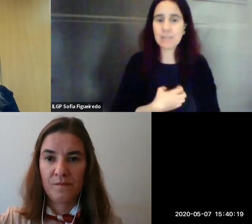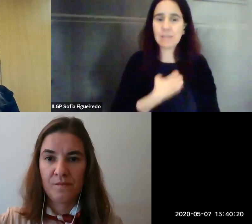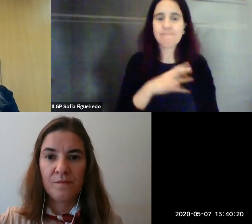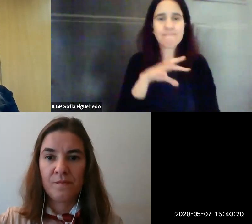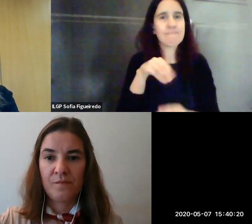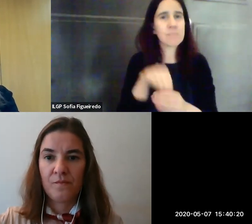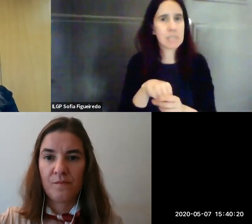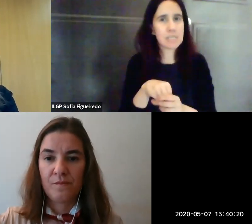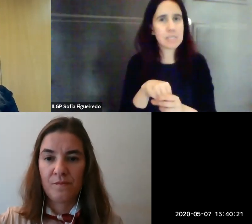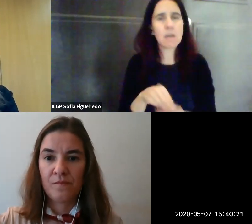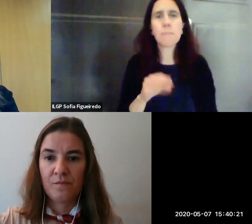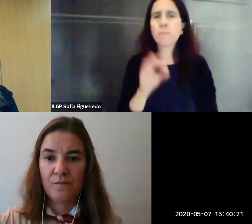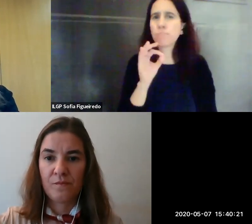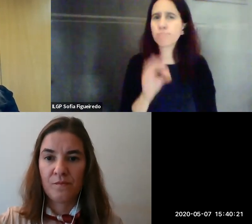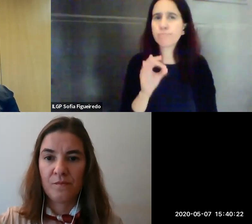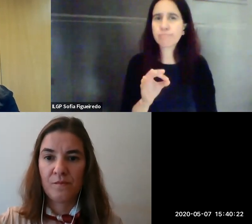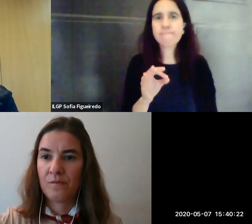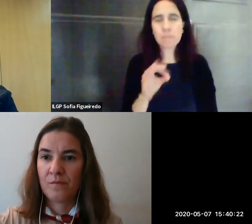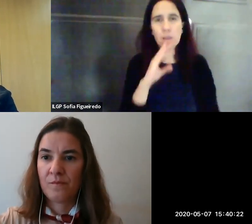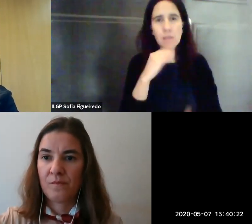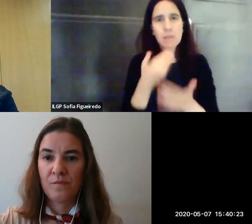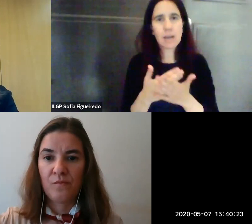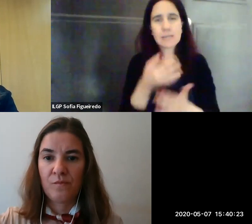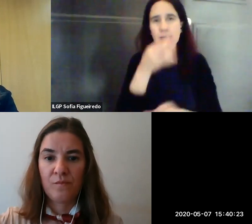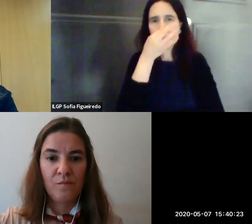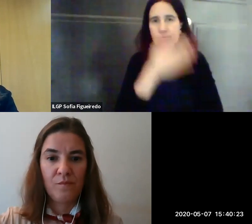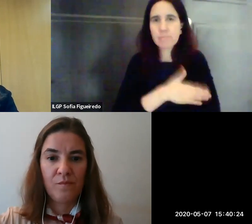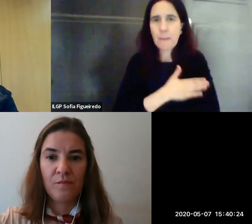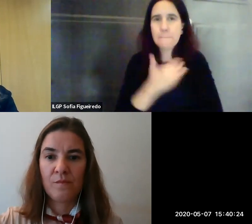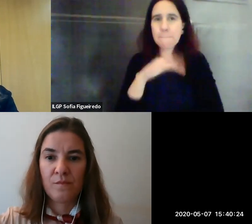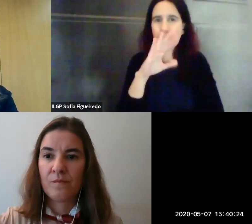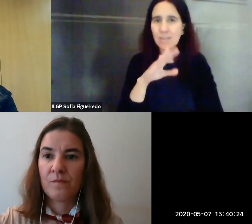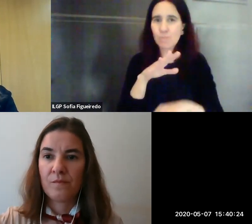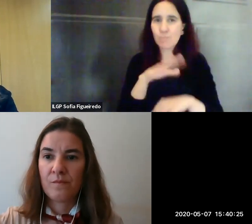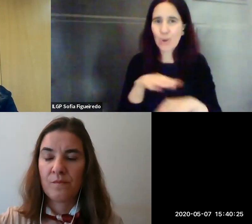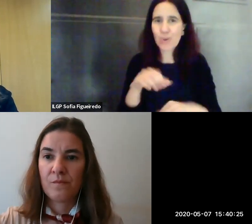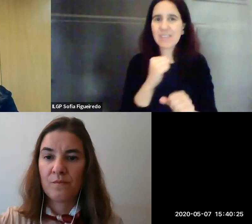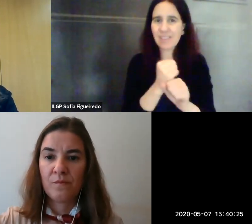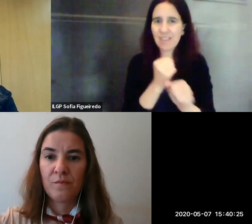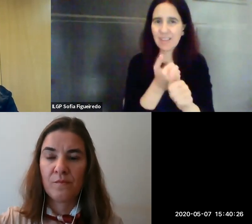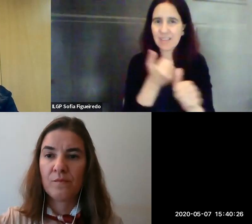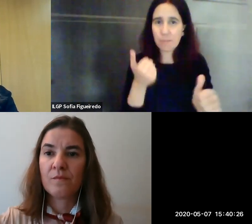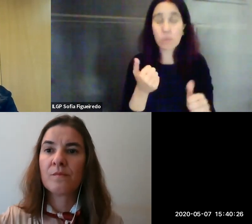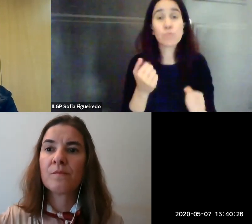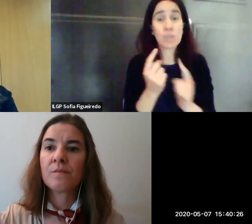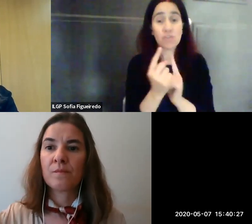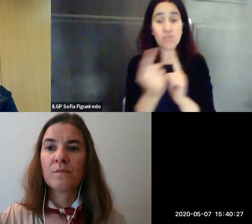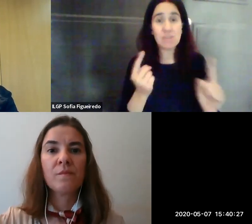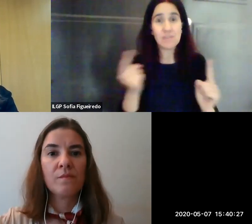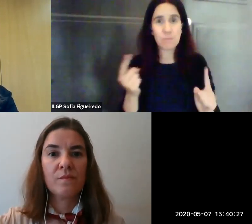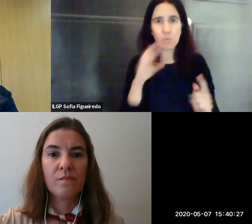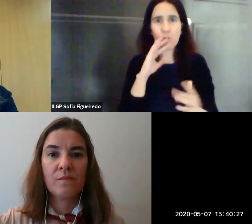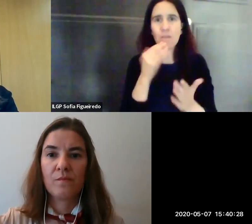pertença, mas é com certeza aquele que sai mais melindrado do teletrabalho, porque o distanciamento sofre